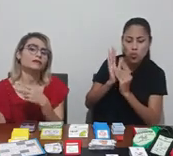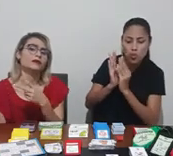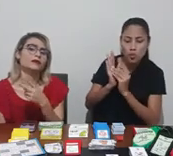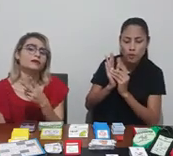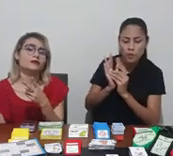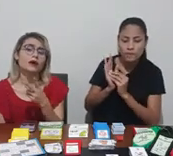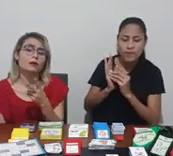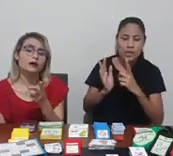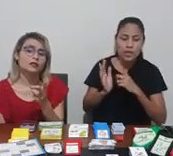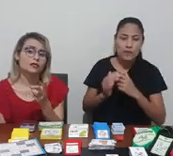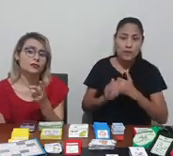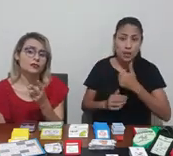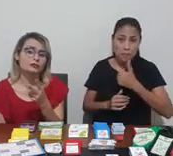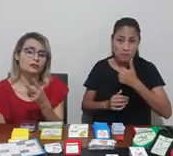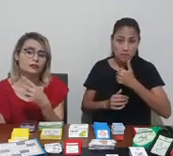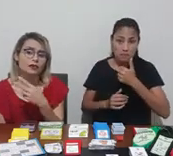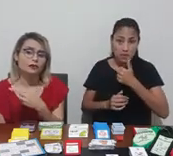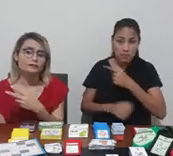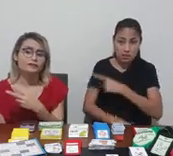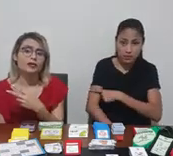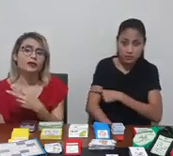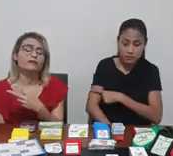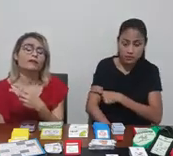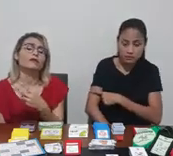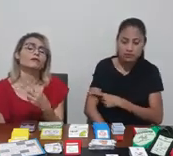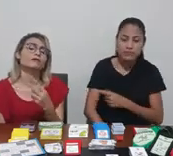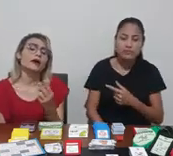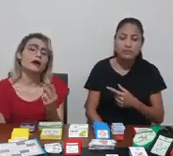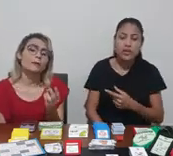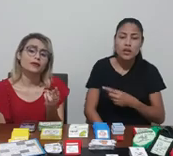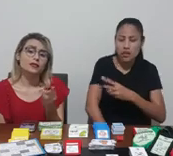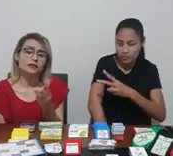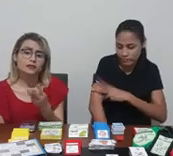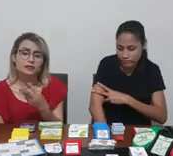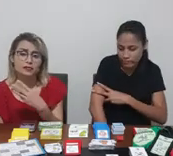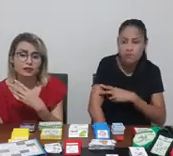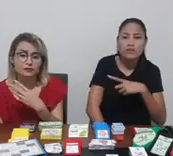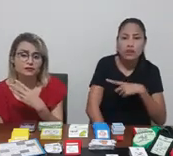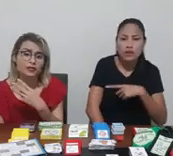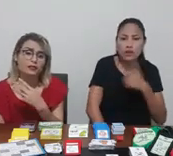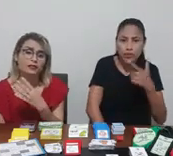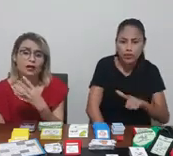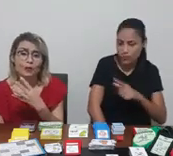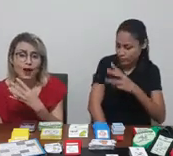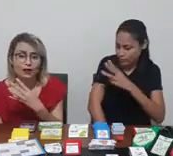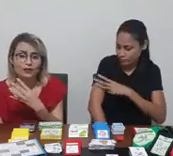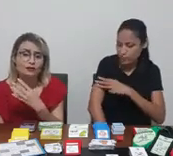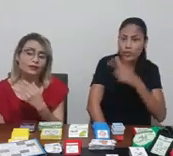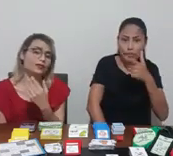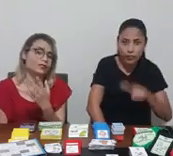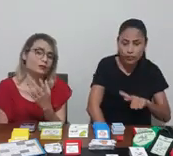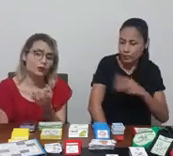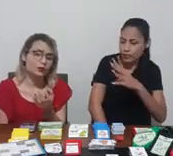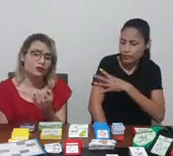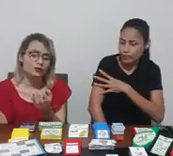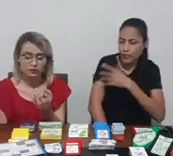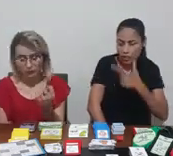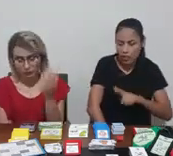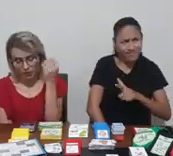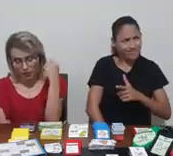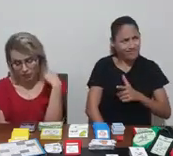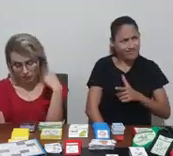série, vão reaparecer na segunda série, vão reaparecer na terceira, na quarta e assim por